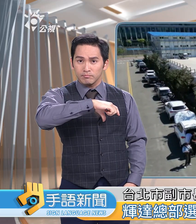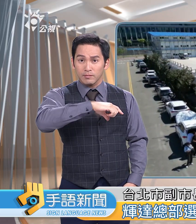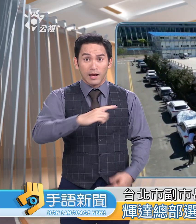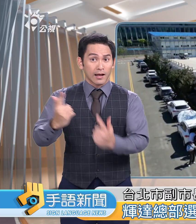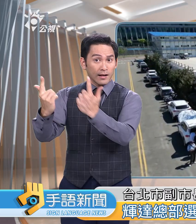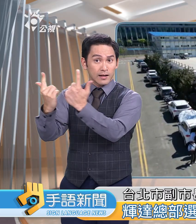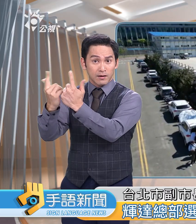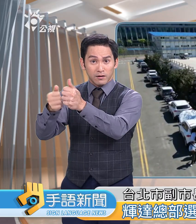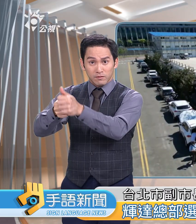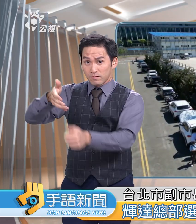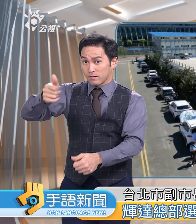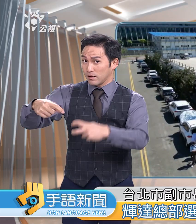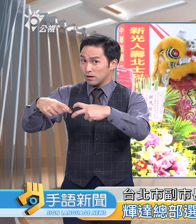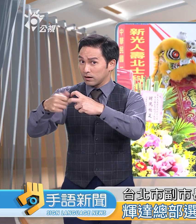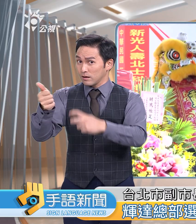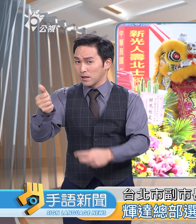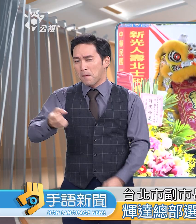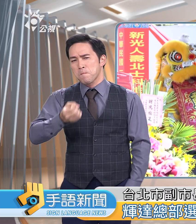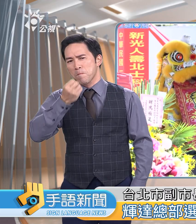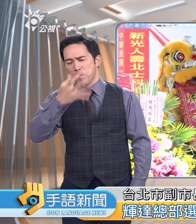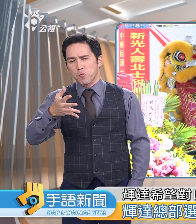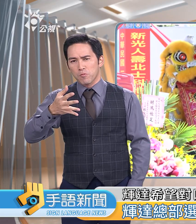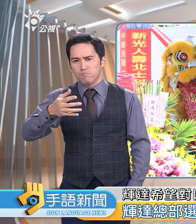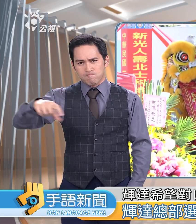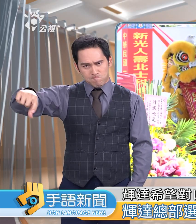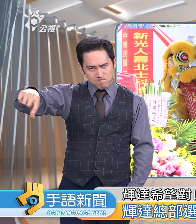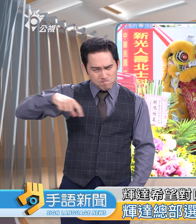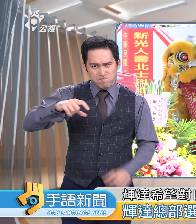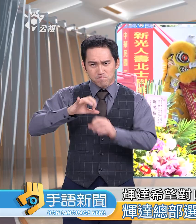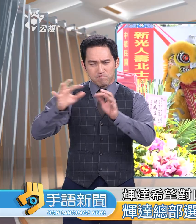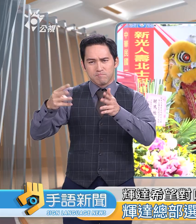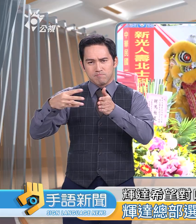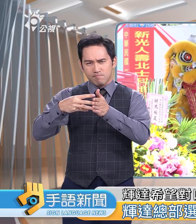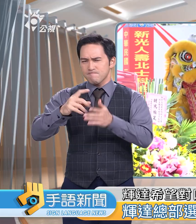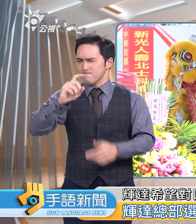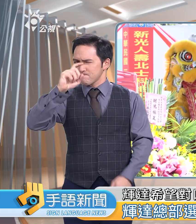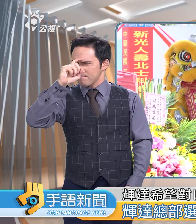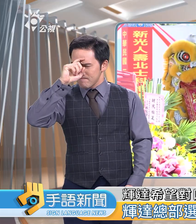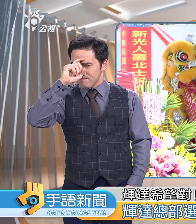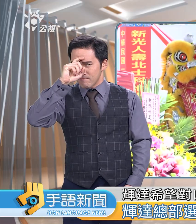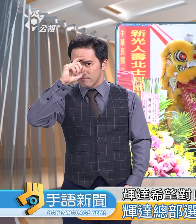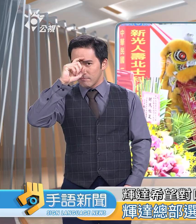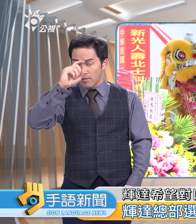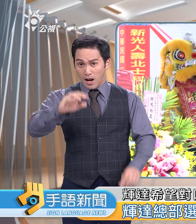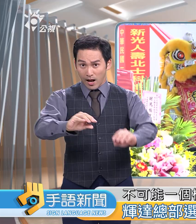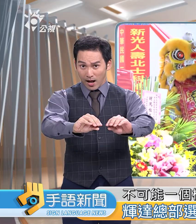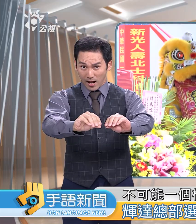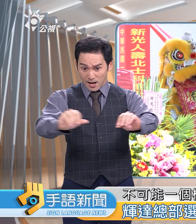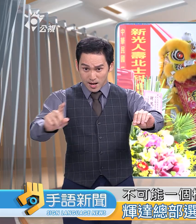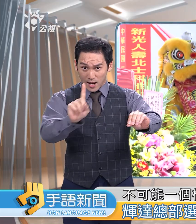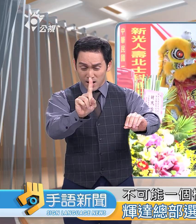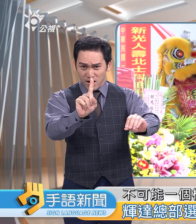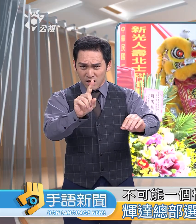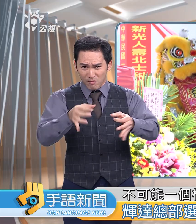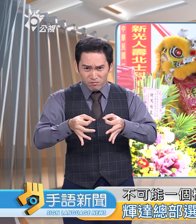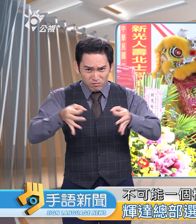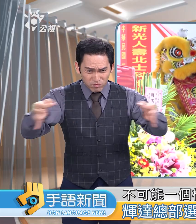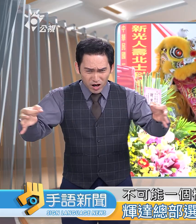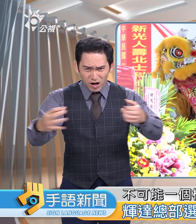李四川强调，辉达希望对口是市府，不可能一个标的物付给